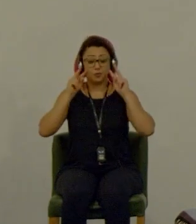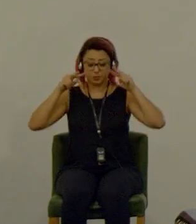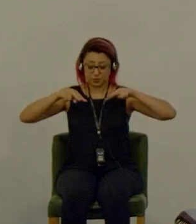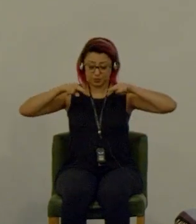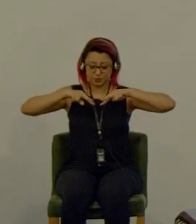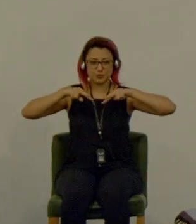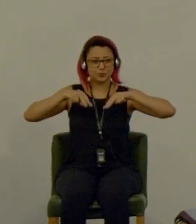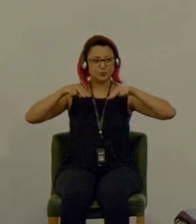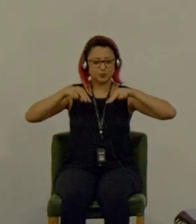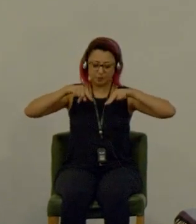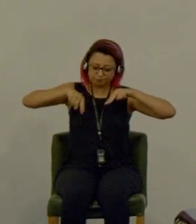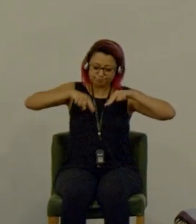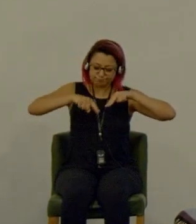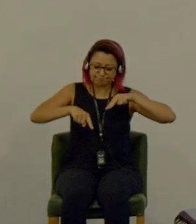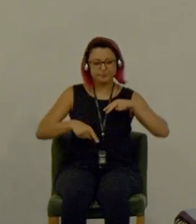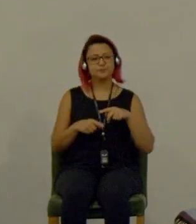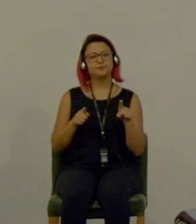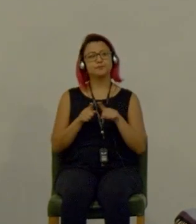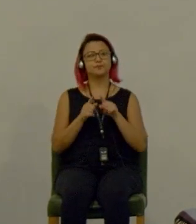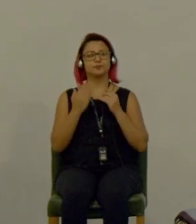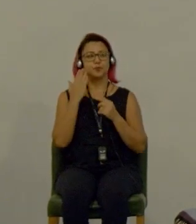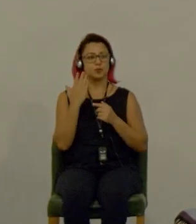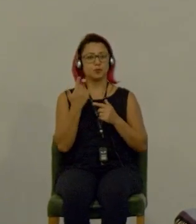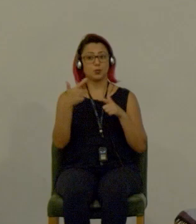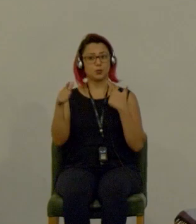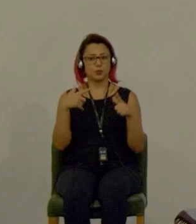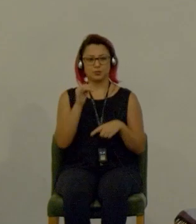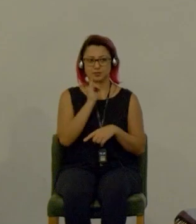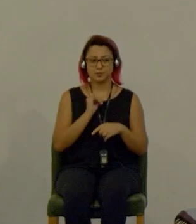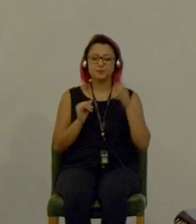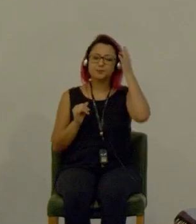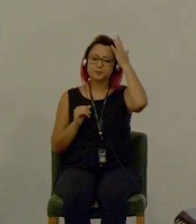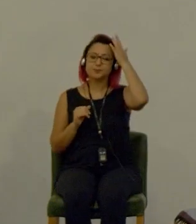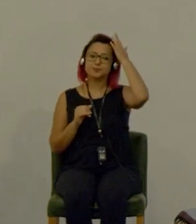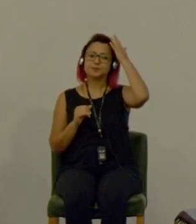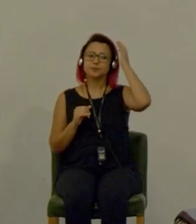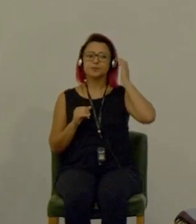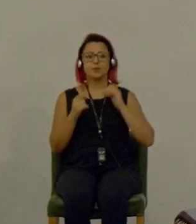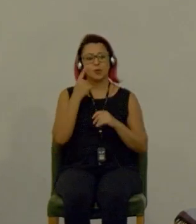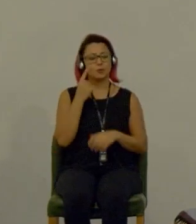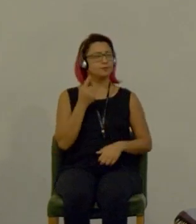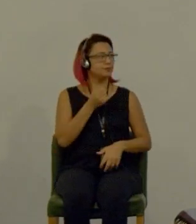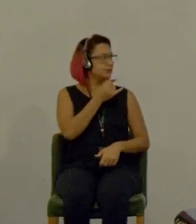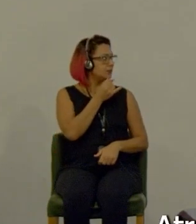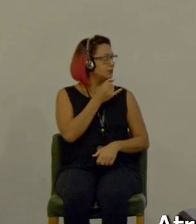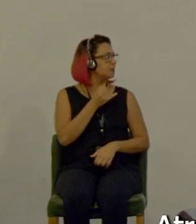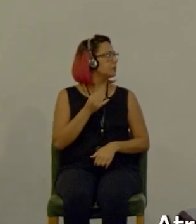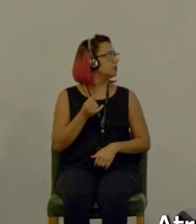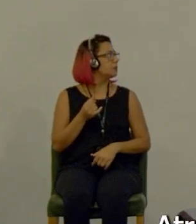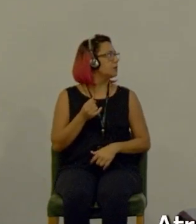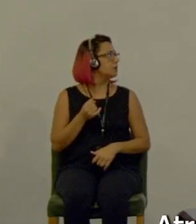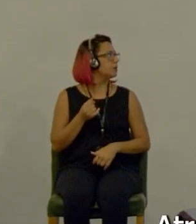Mais ce qui est intéressant, et ça c'est pour faire le lien avec la pièce de théâtre d'hier, de Moving Earth et de Inside, c'est